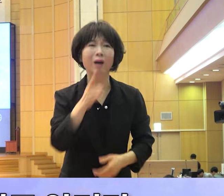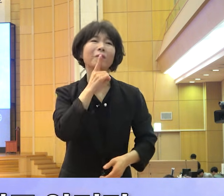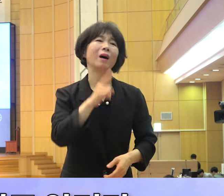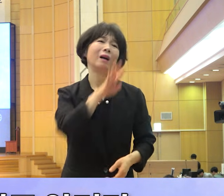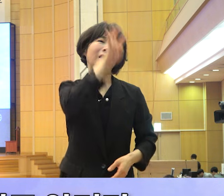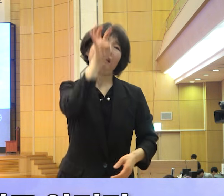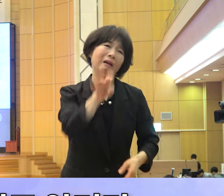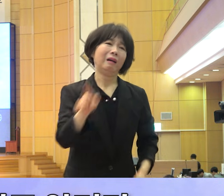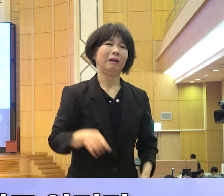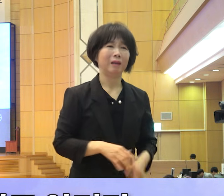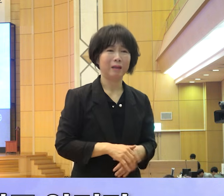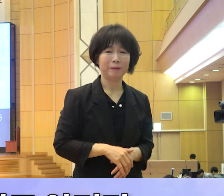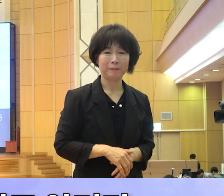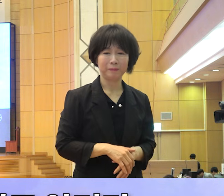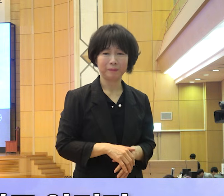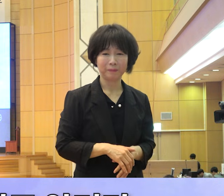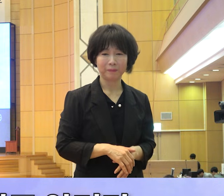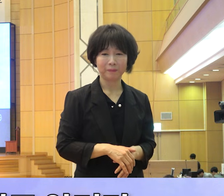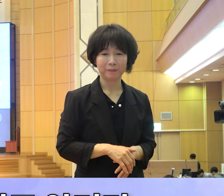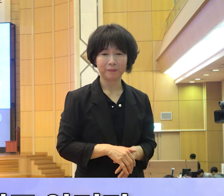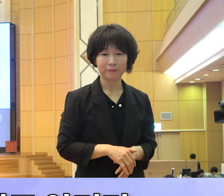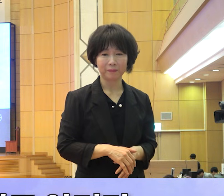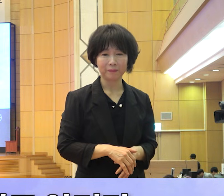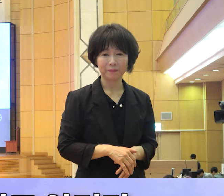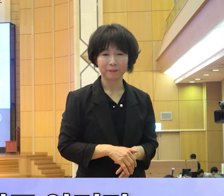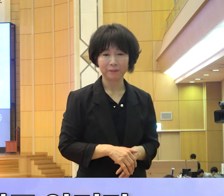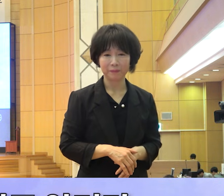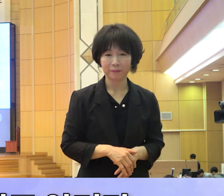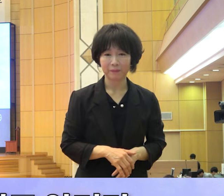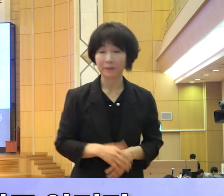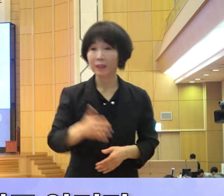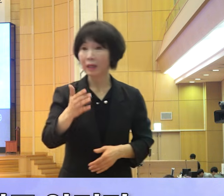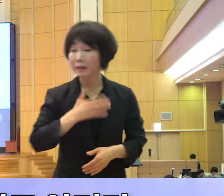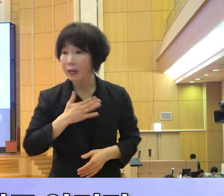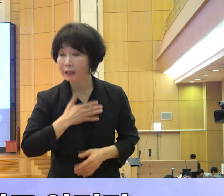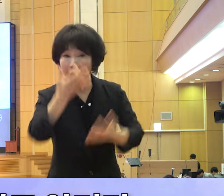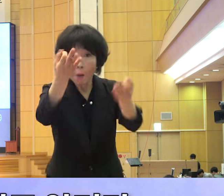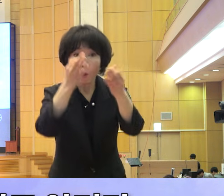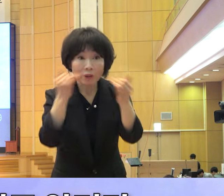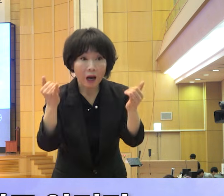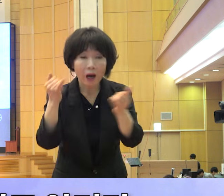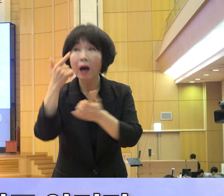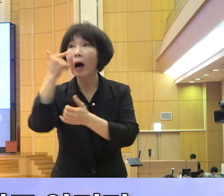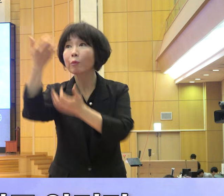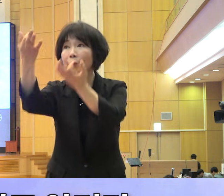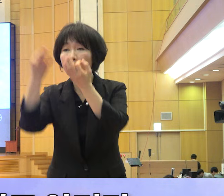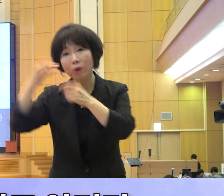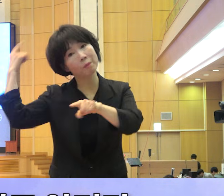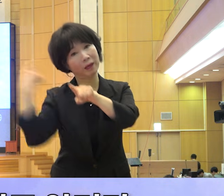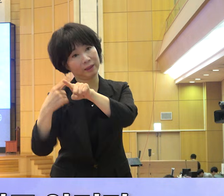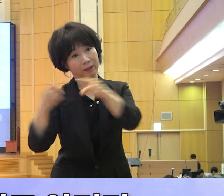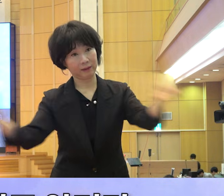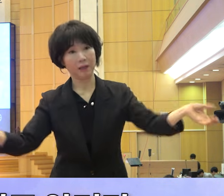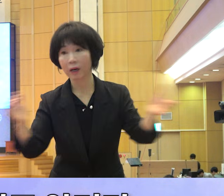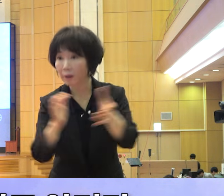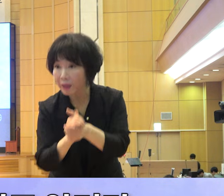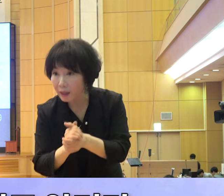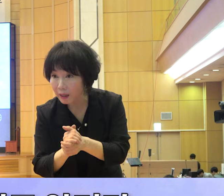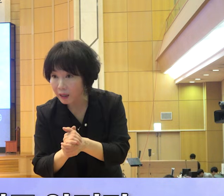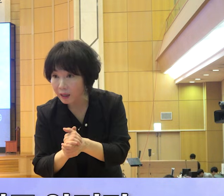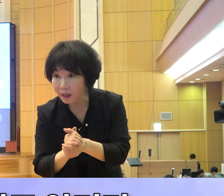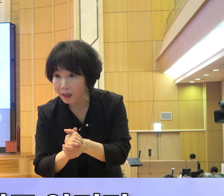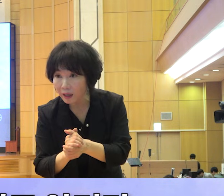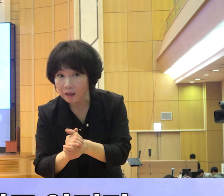있잖아요. 내가 나를 알지 못하느냐? 나를 본 자는 아버지를 보았거늘 어찌하여